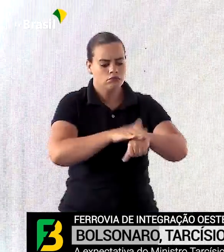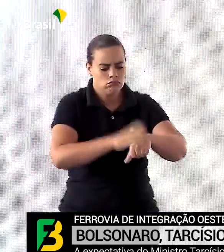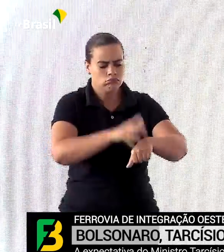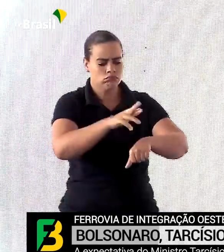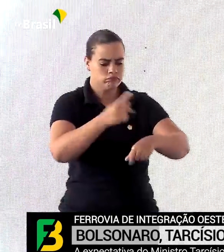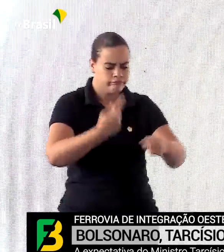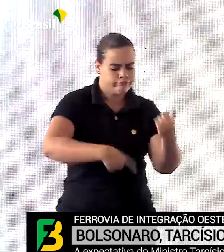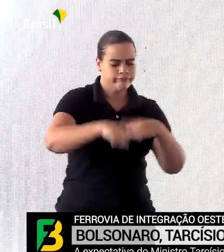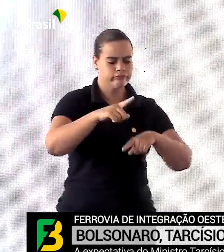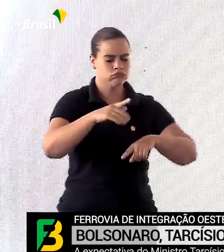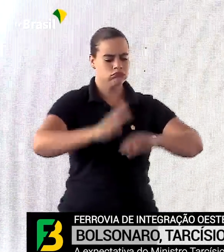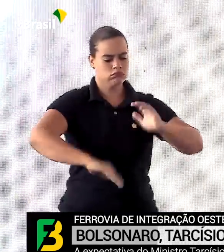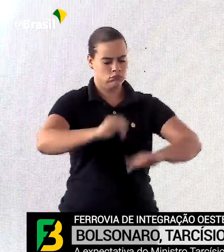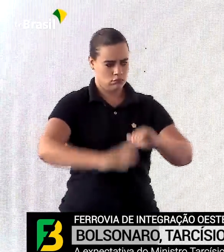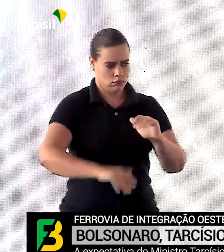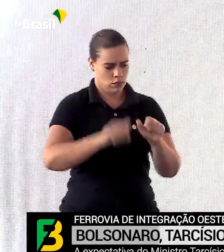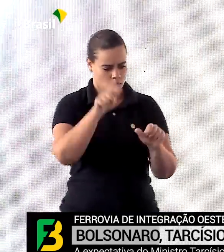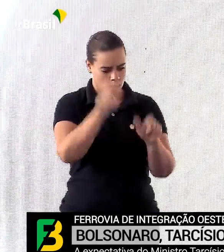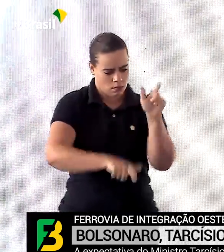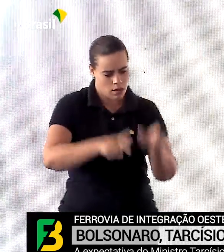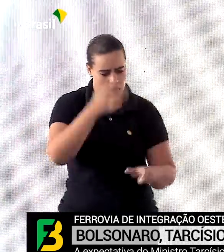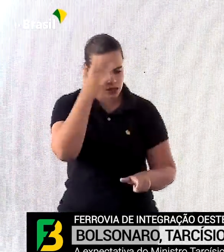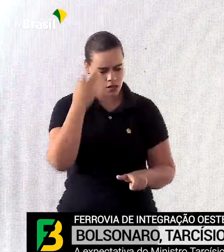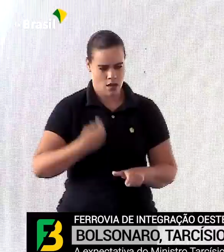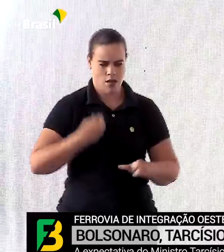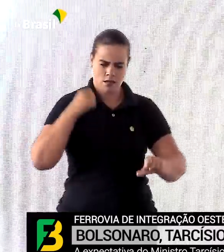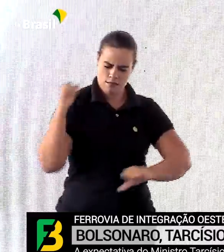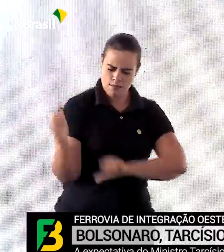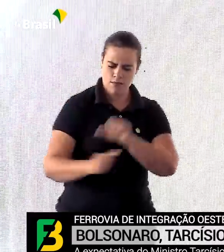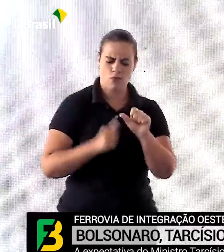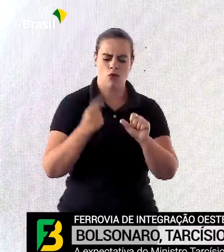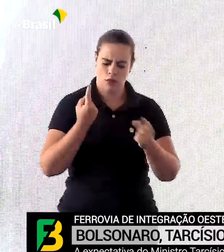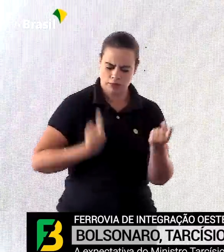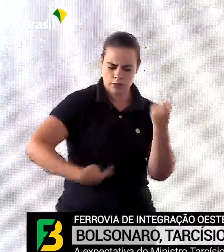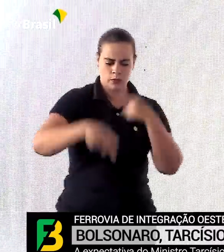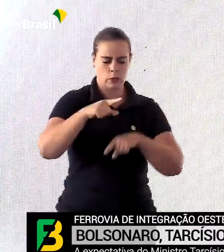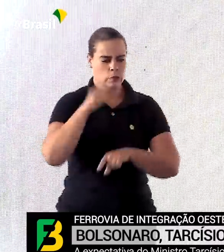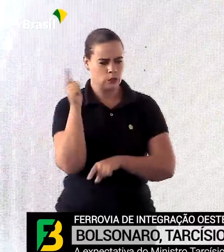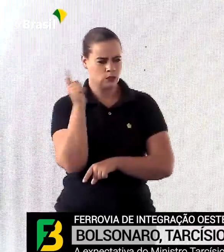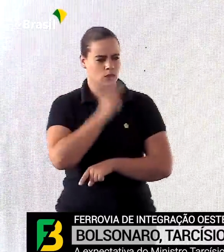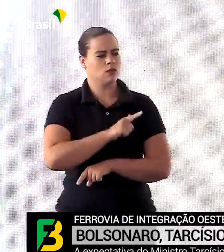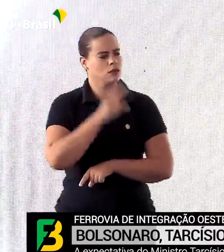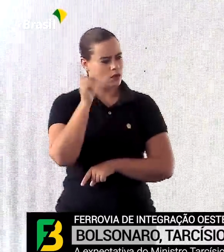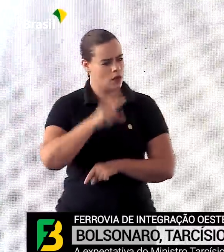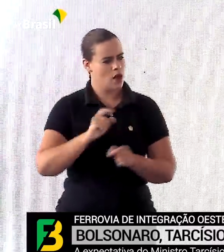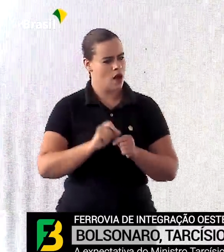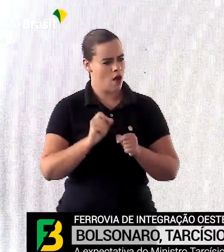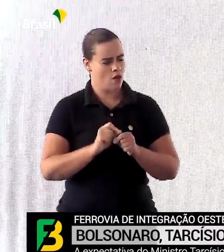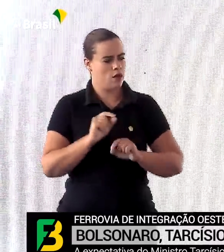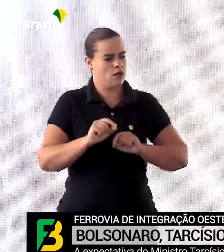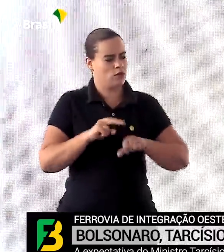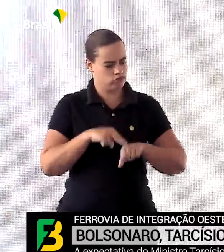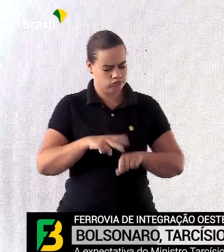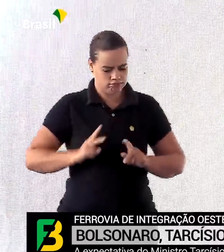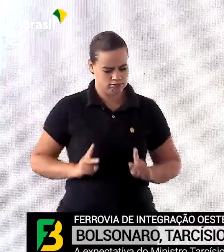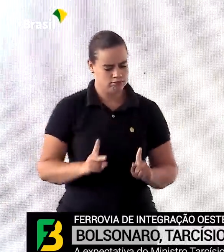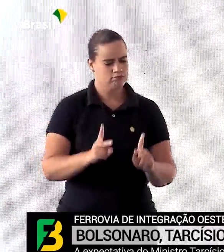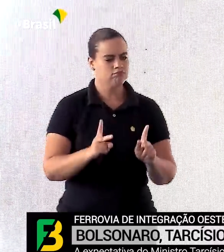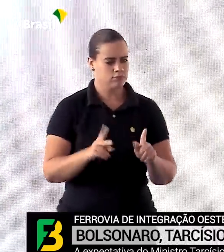que transforme a vida das pessoas que elas possam dar um salto Olá seja sustentável